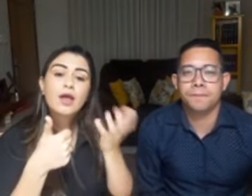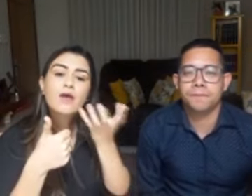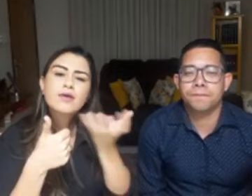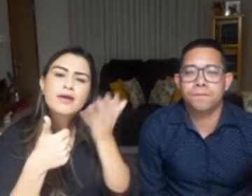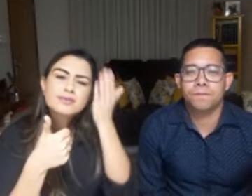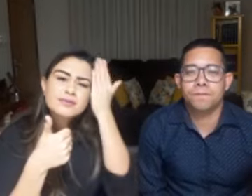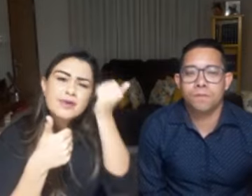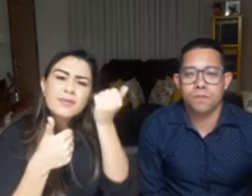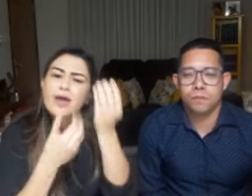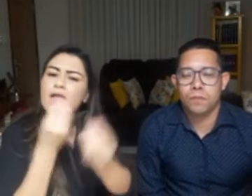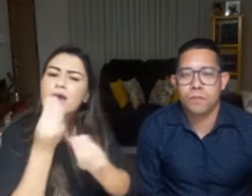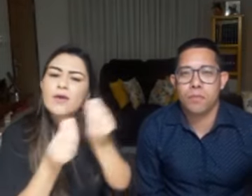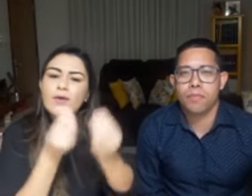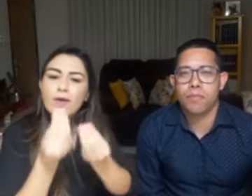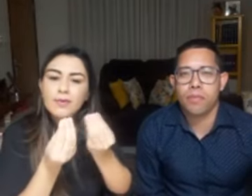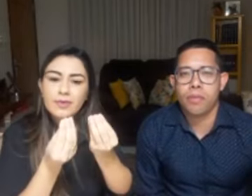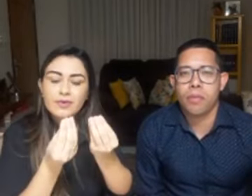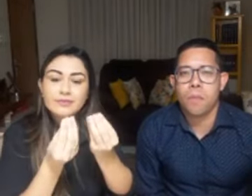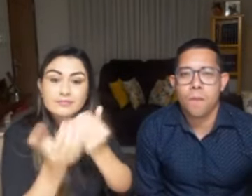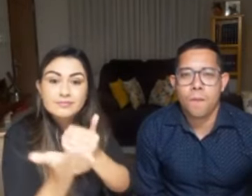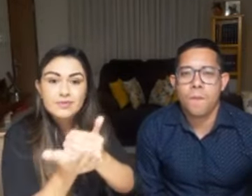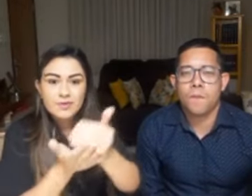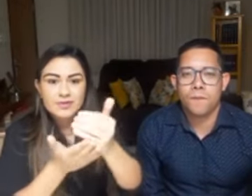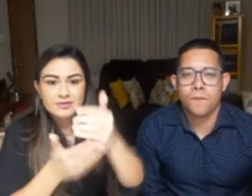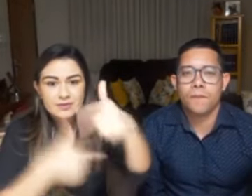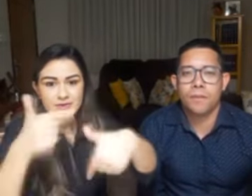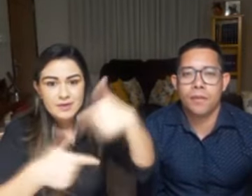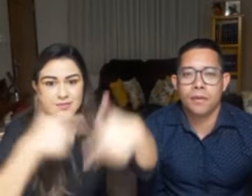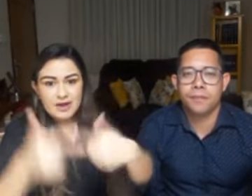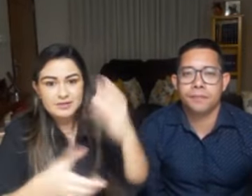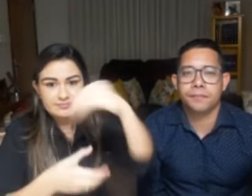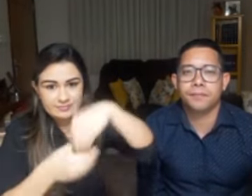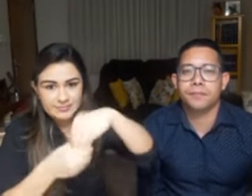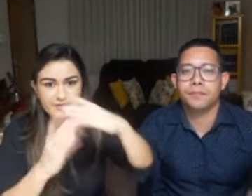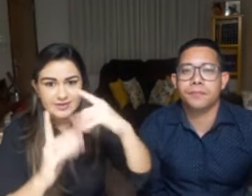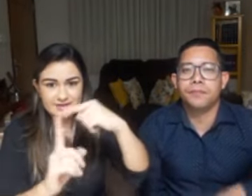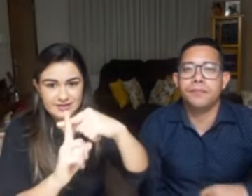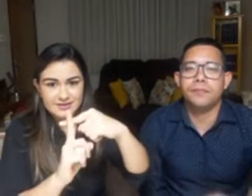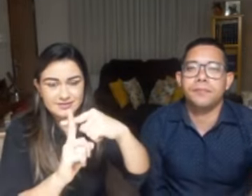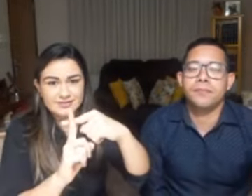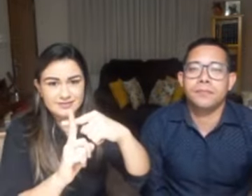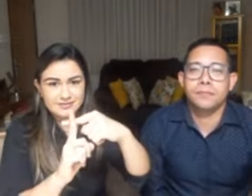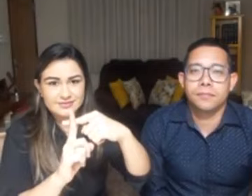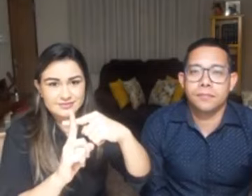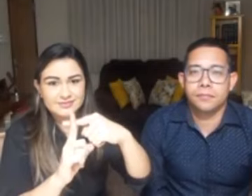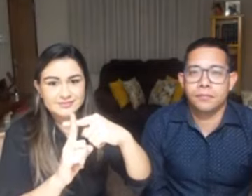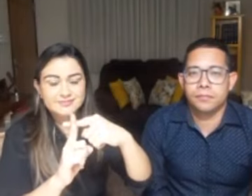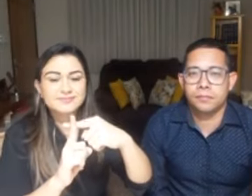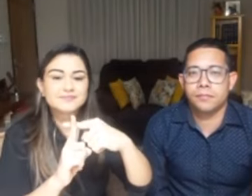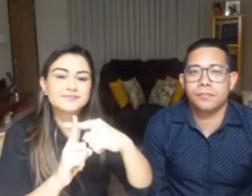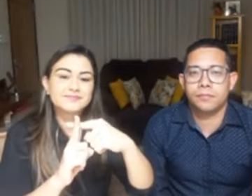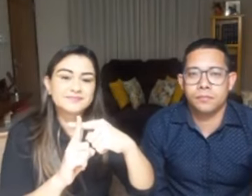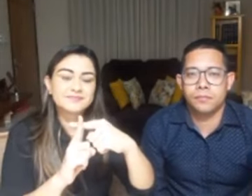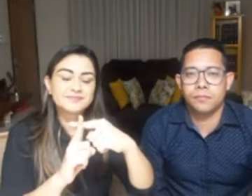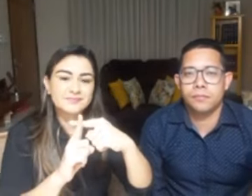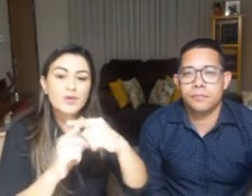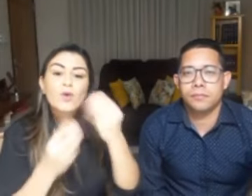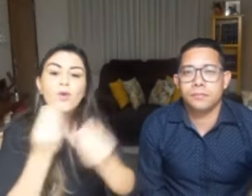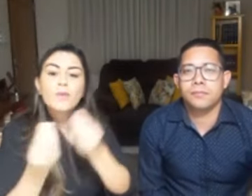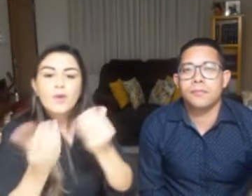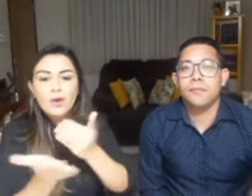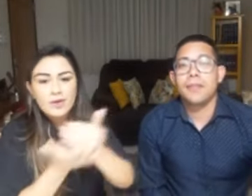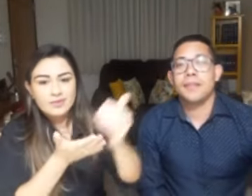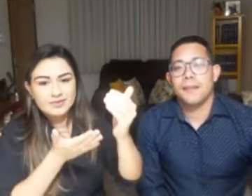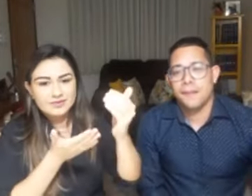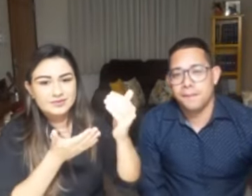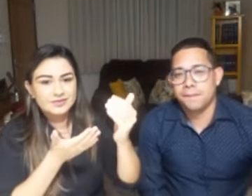como vocês iniciaram esse trabalho de Libras, assim? Que momento que vocês se despertaram para esse trabalho? E como